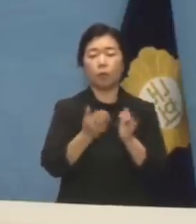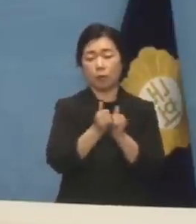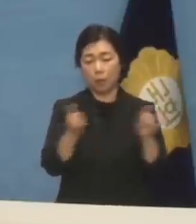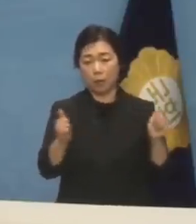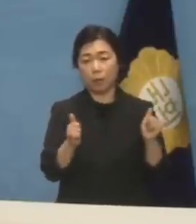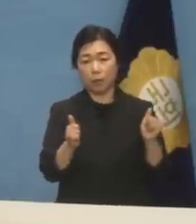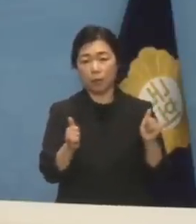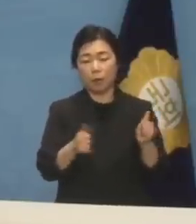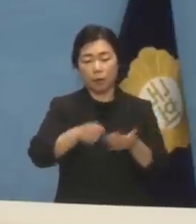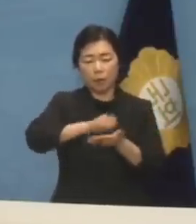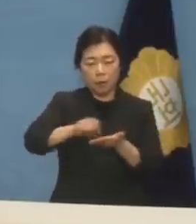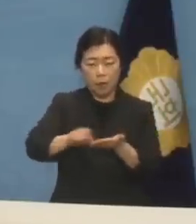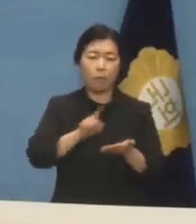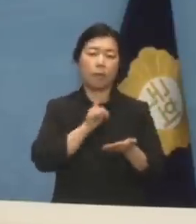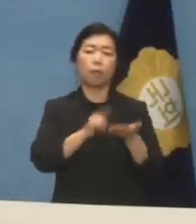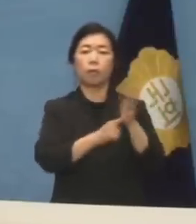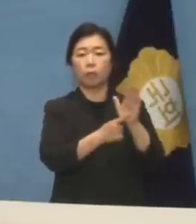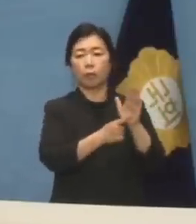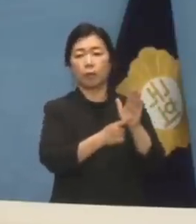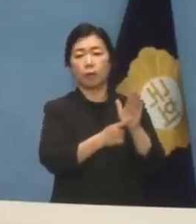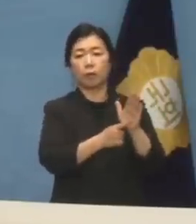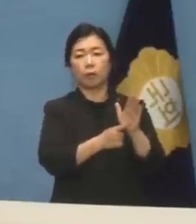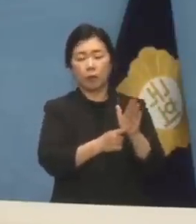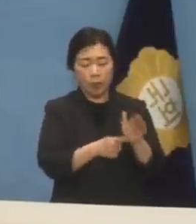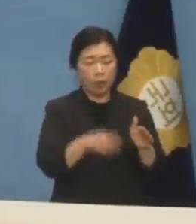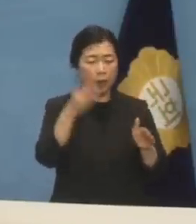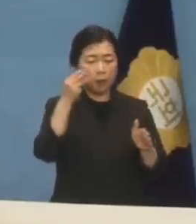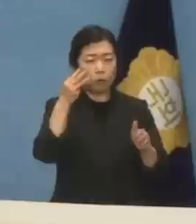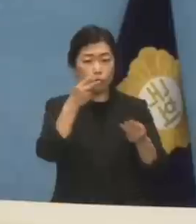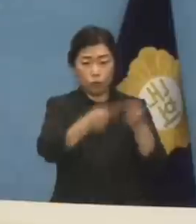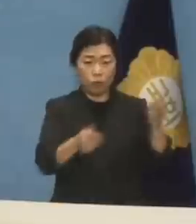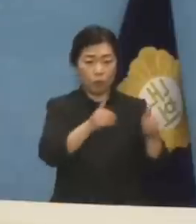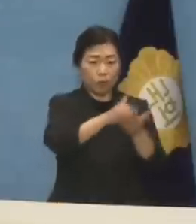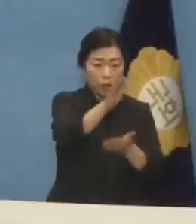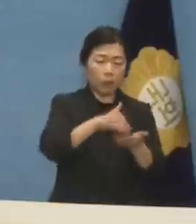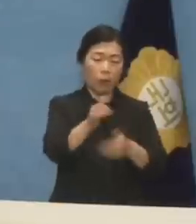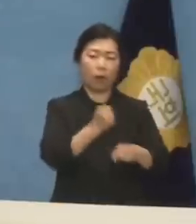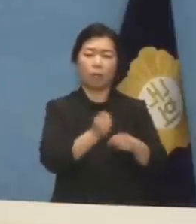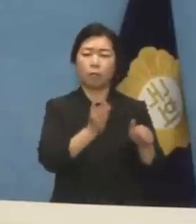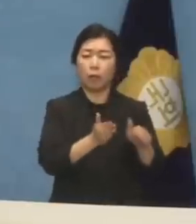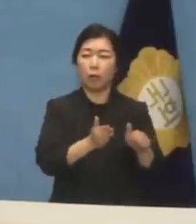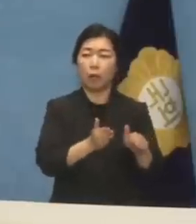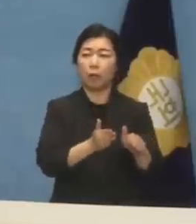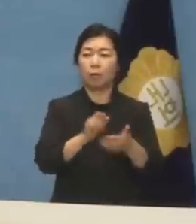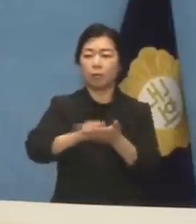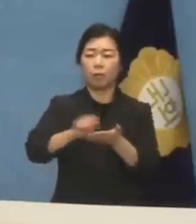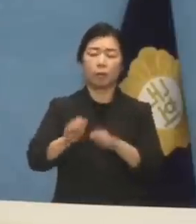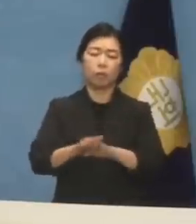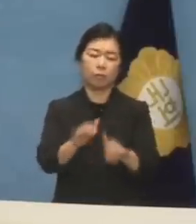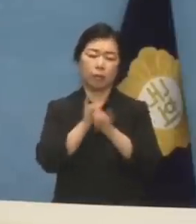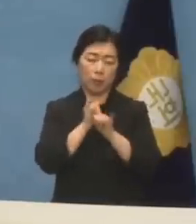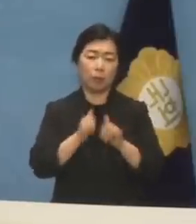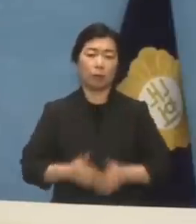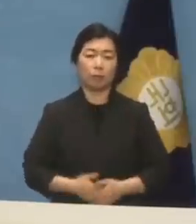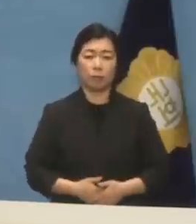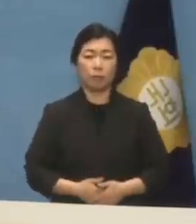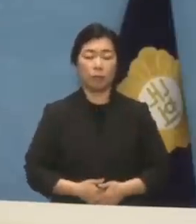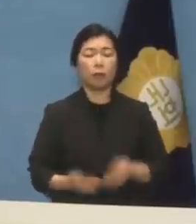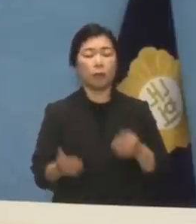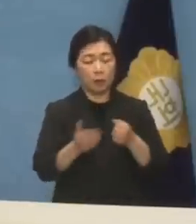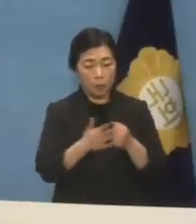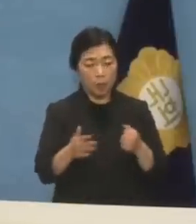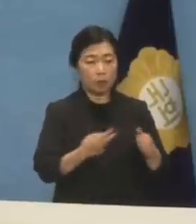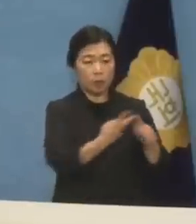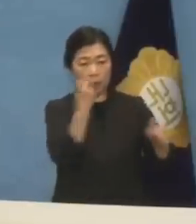촛불광장으로 나와 시민들과 함께 촛불을 들어주십시오. 윤석열 퇴진 촉구 국회 결의안, 윤석열 탄핵 소추안을